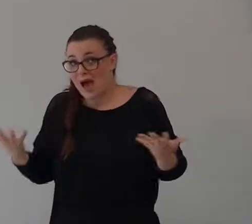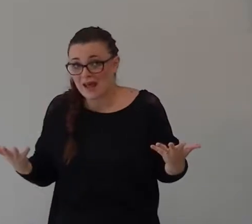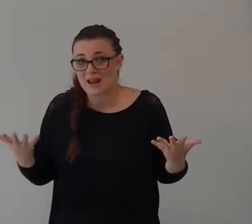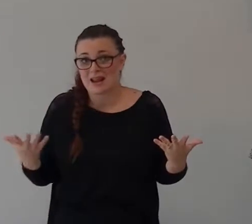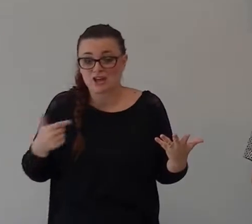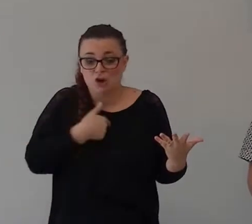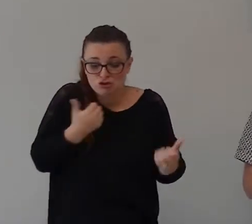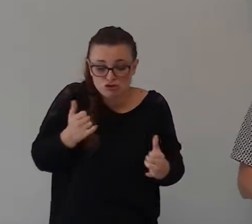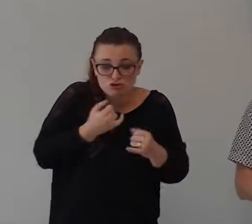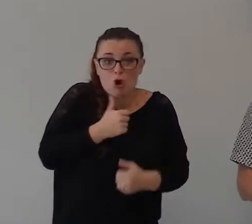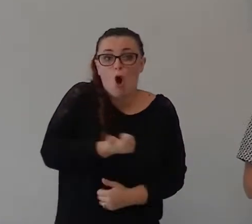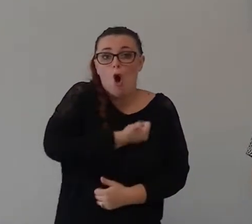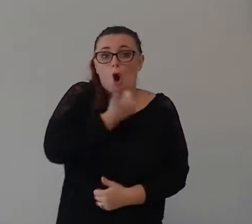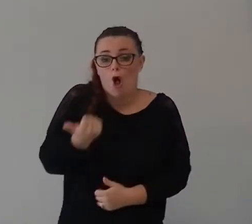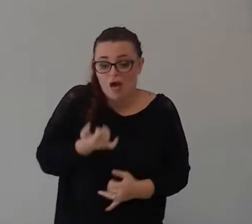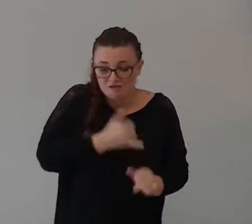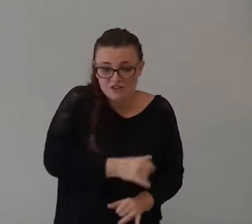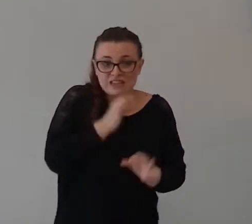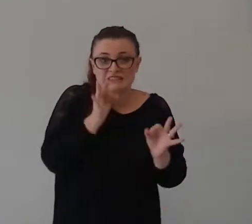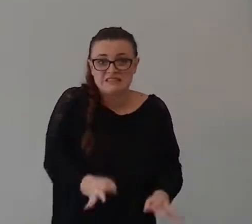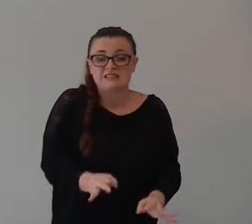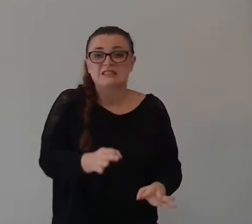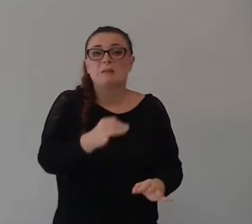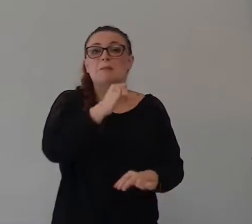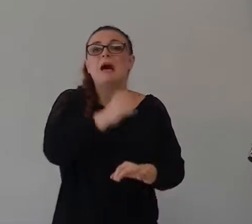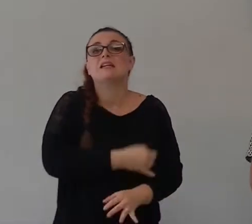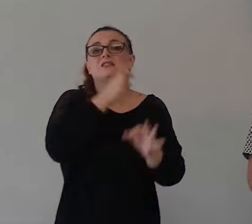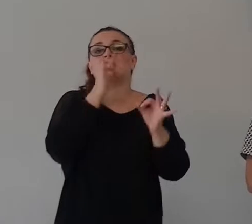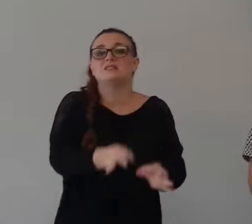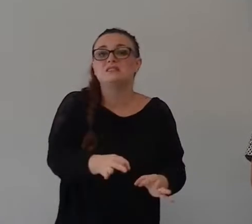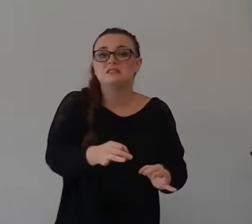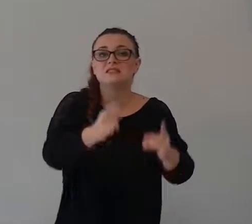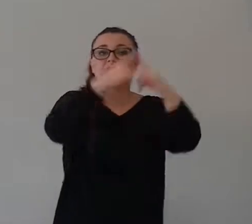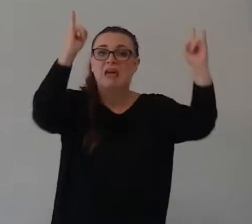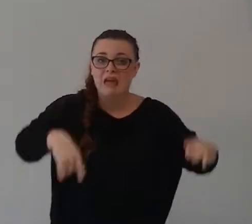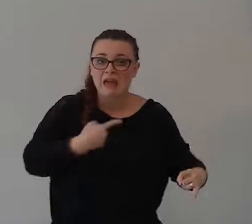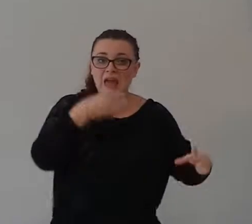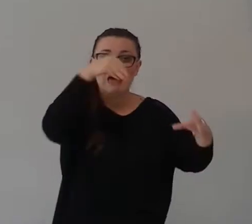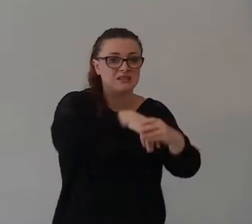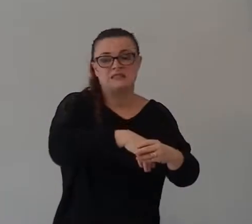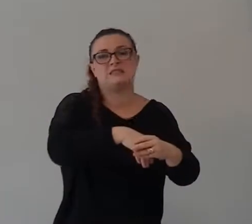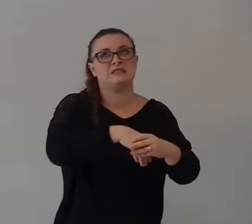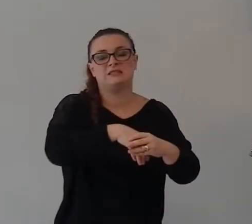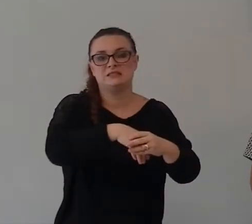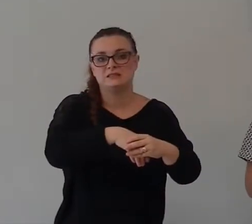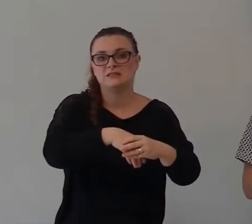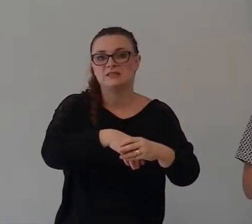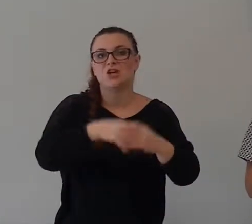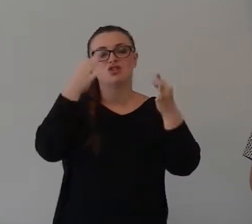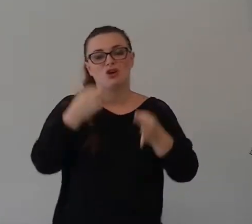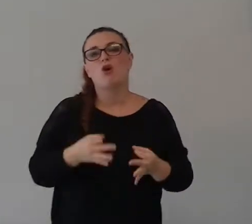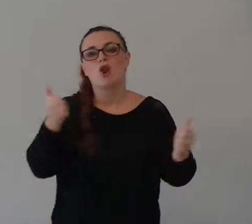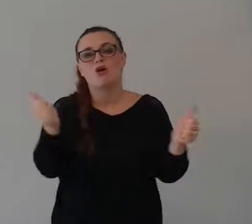vedova senza figli, con una suocera acida e mi chiudo una tenda. Anzi, mi dai gli indirizzi mail, non penso che succeda